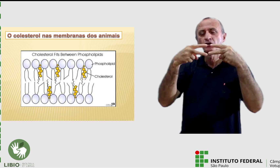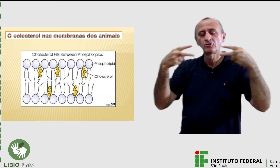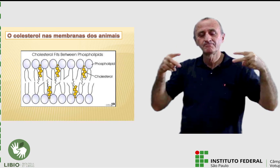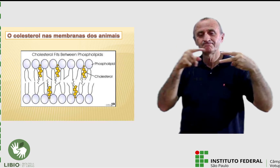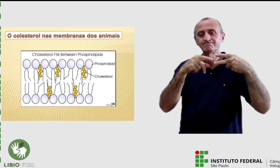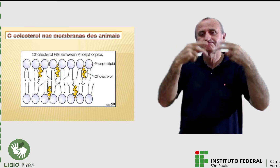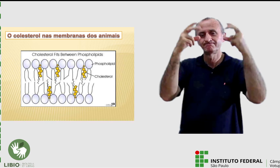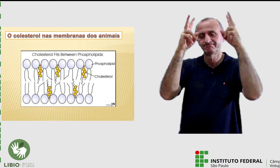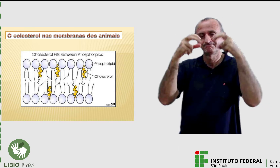proteínas.